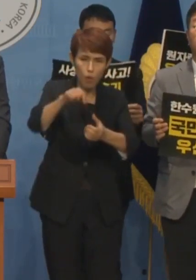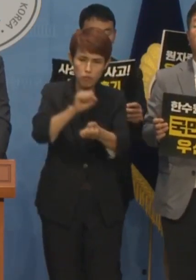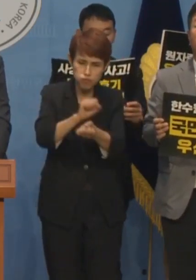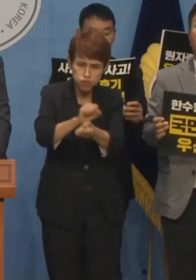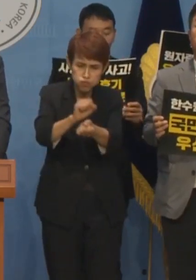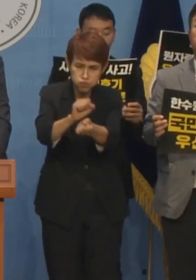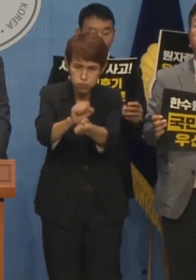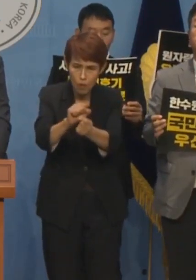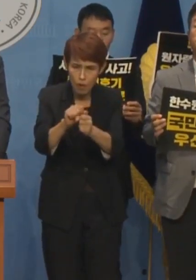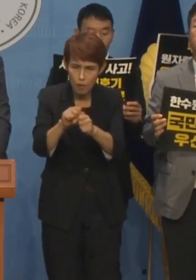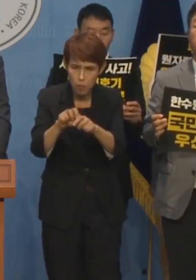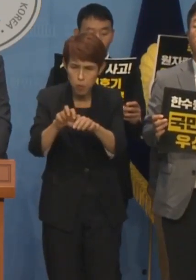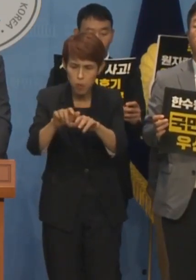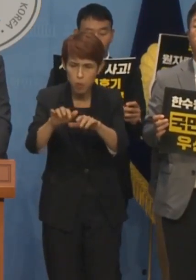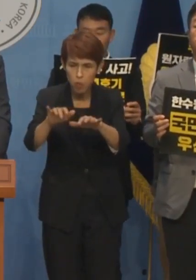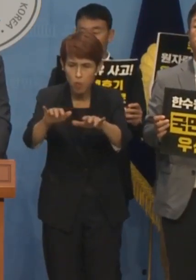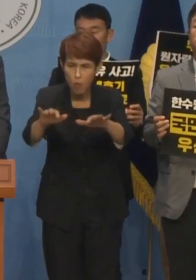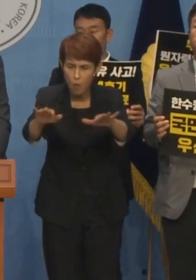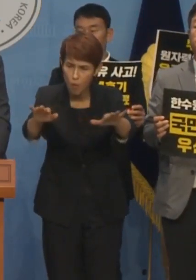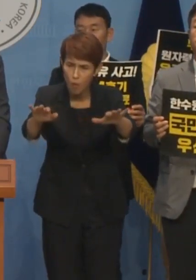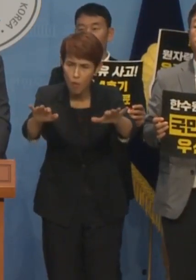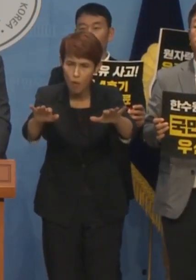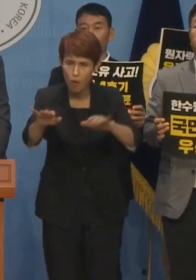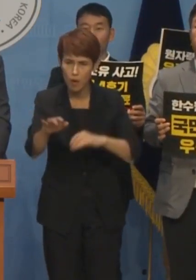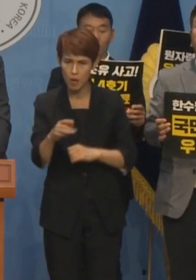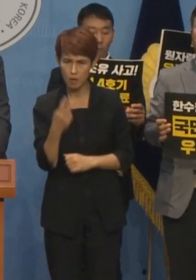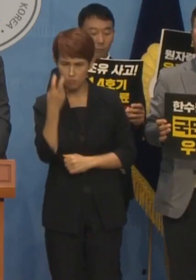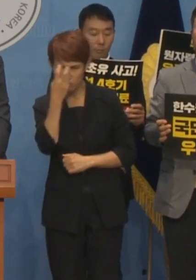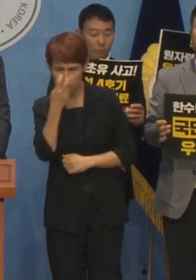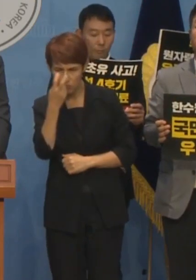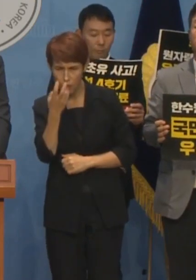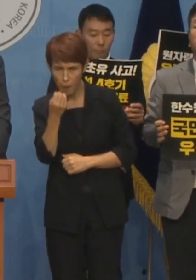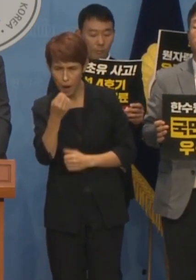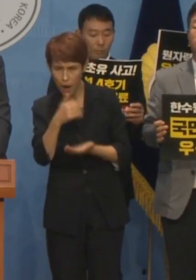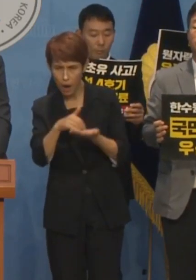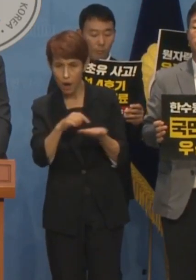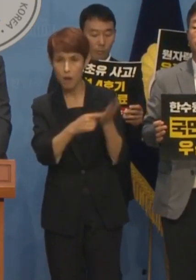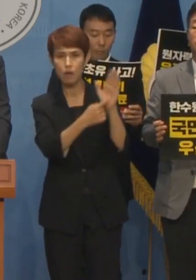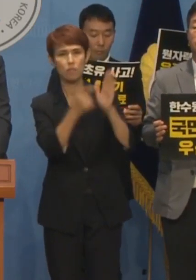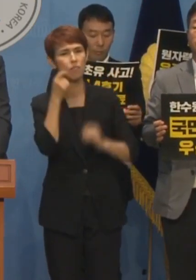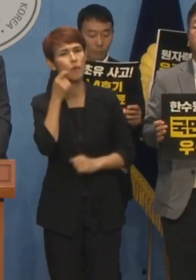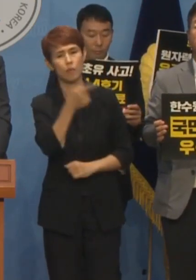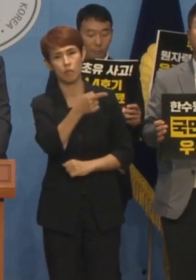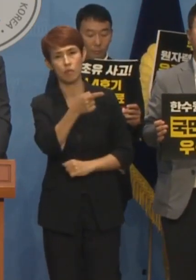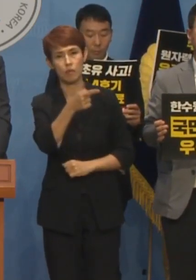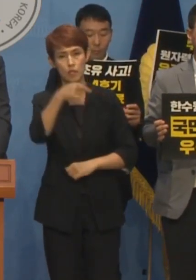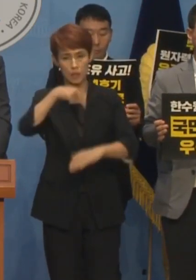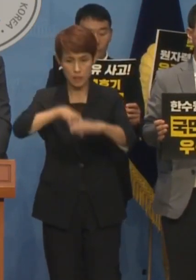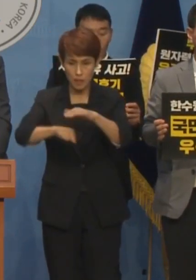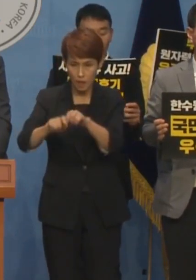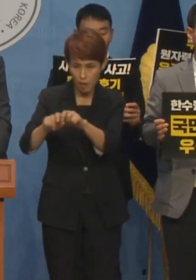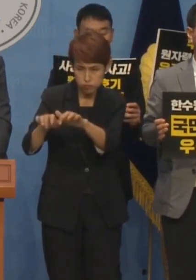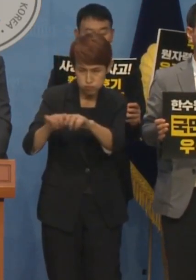얼마나 누출되었는지 합리적인 추정치도 제시하지 못하였고 지하 오염으로 인해